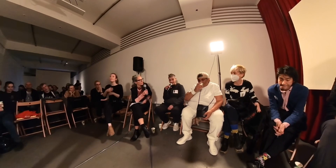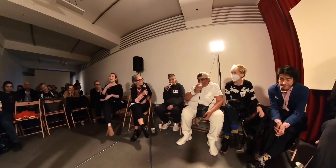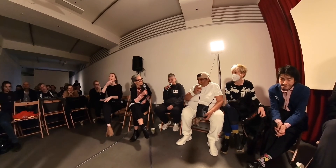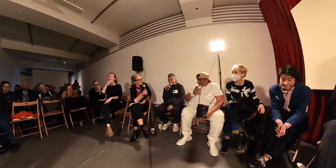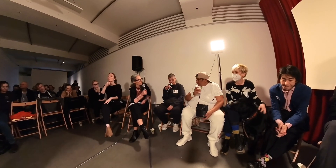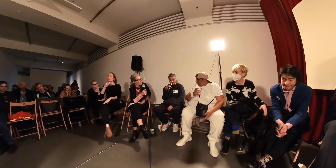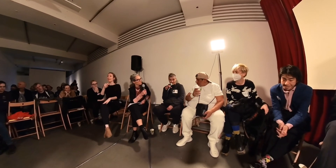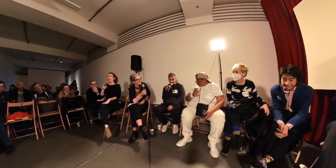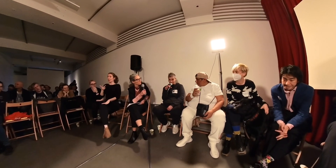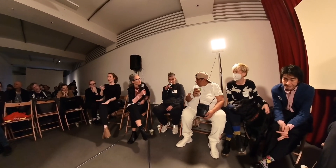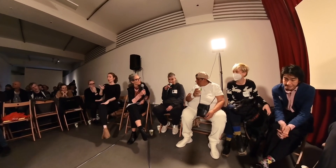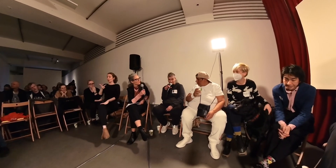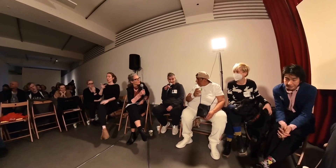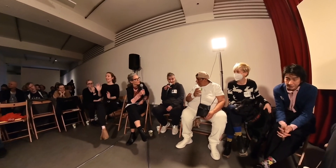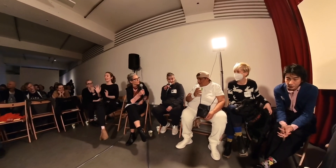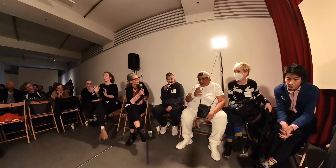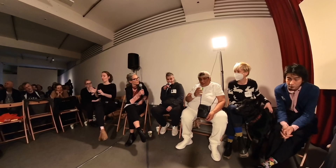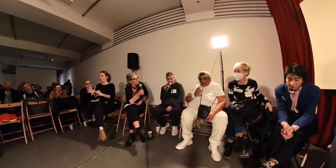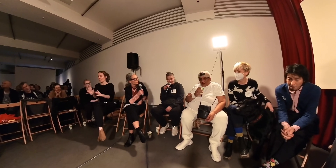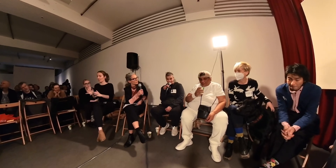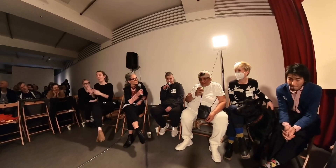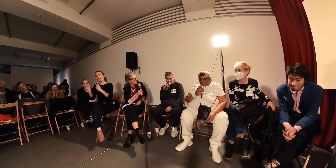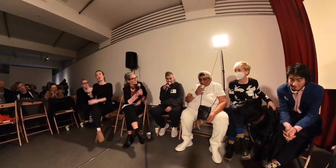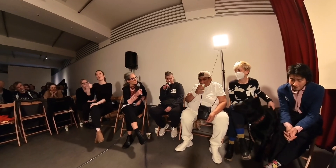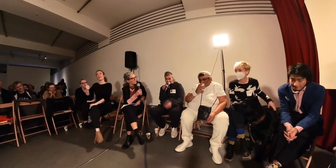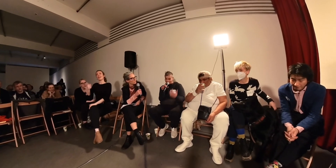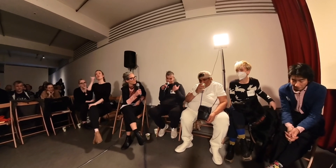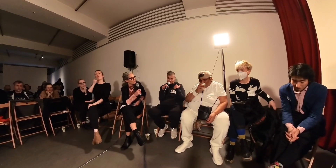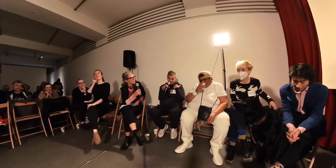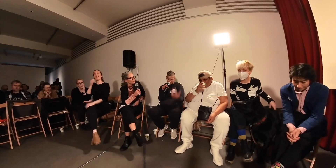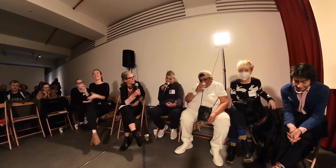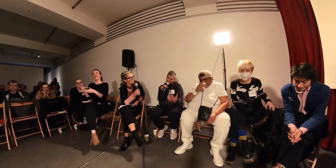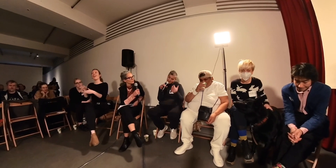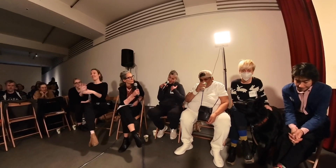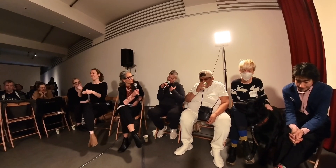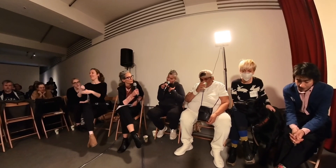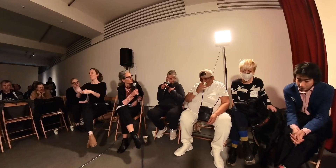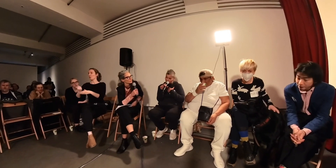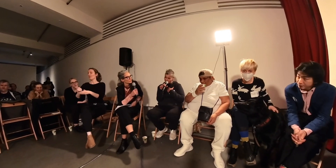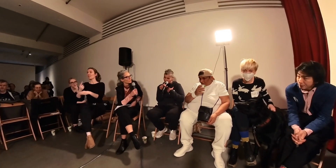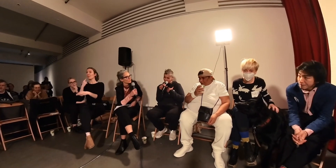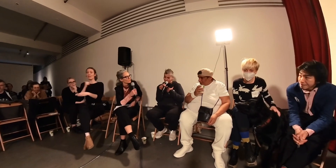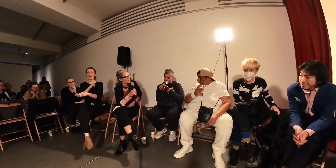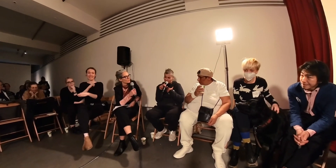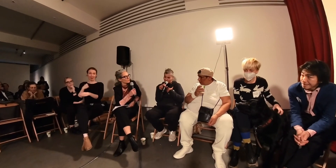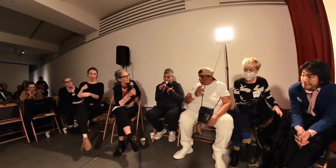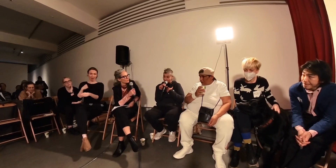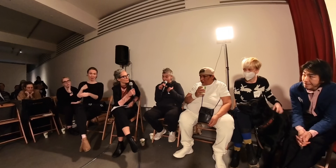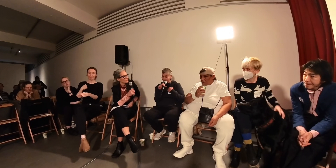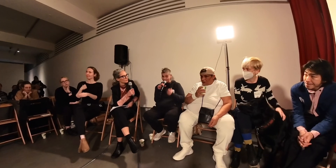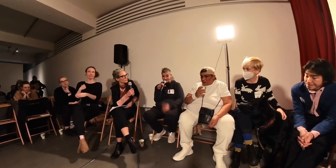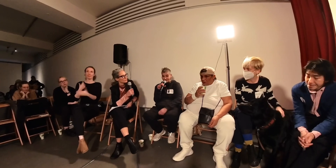jeden a to dokážeme nějak fungovat. Jakmile máme být jeden za sebe, já někde sama za sebe,